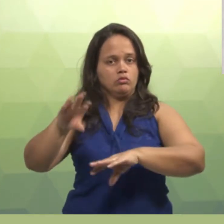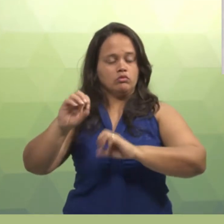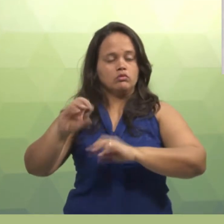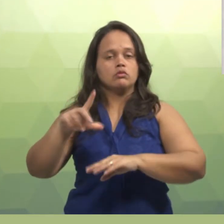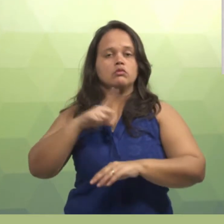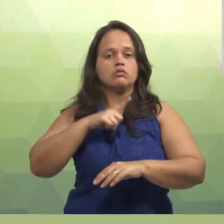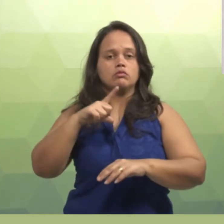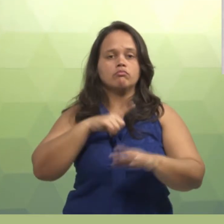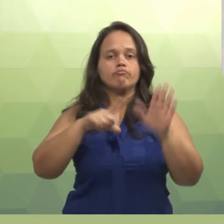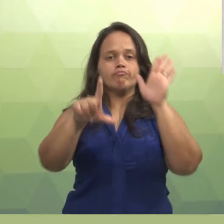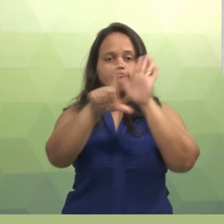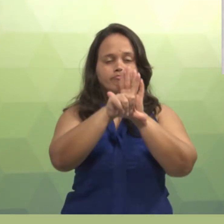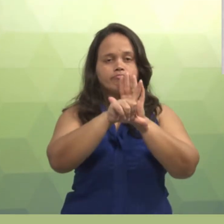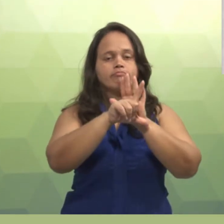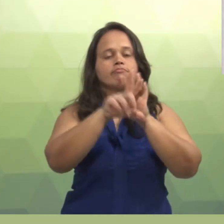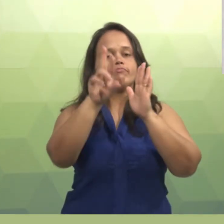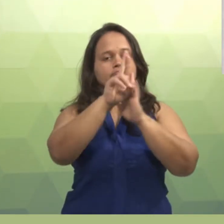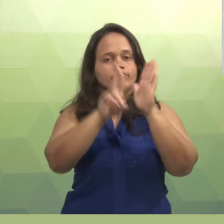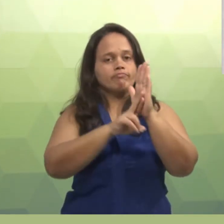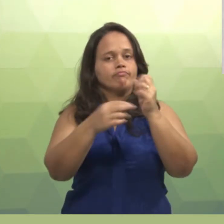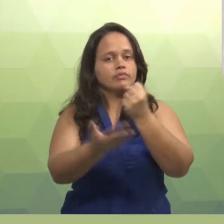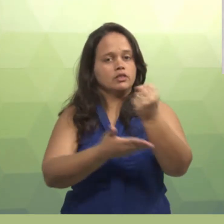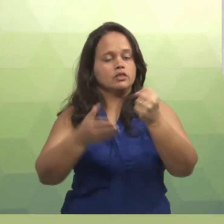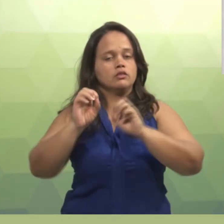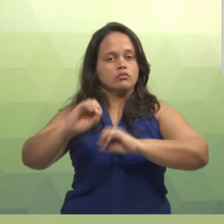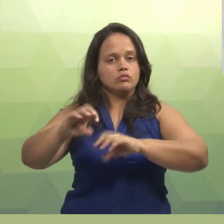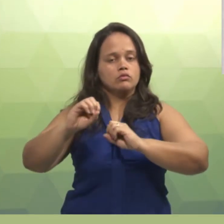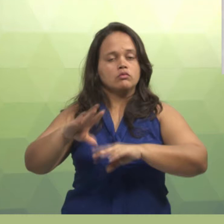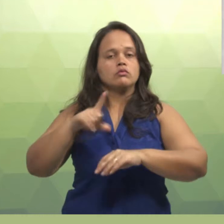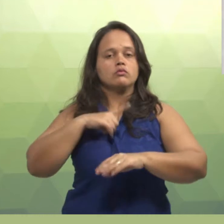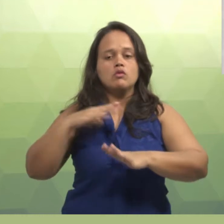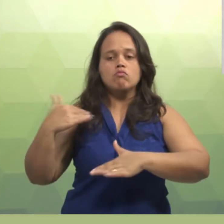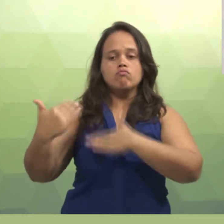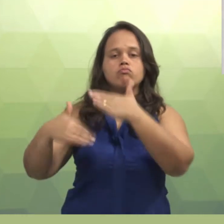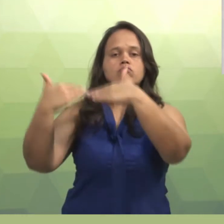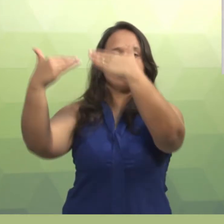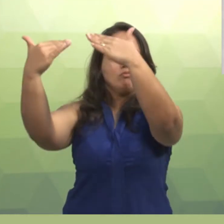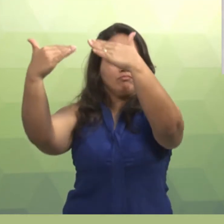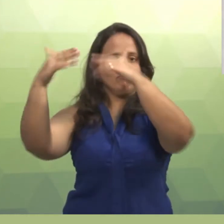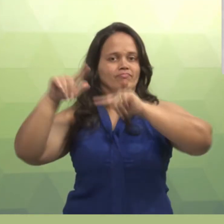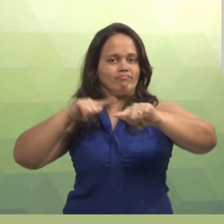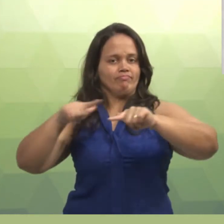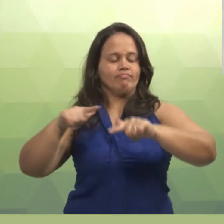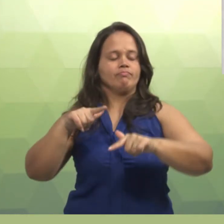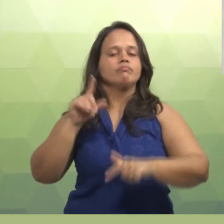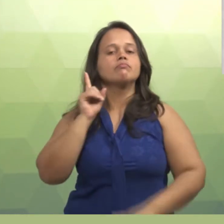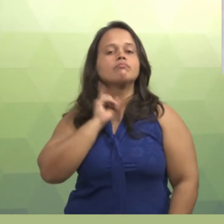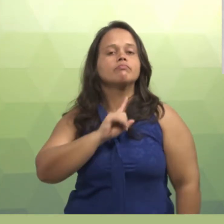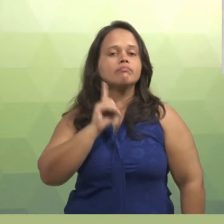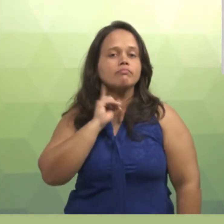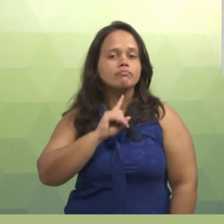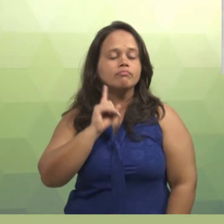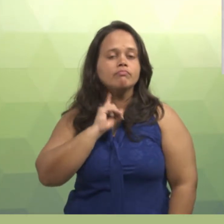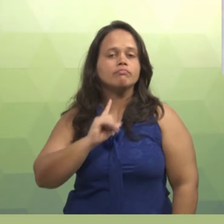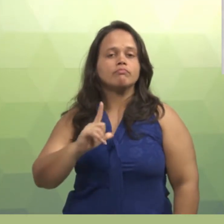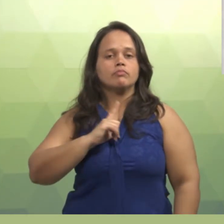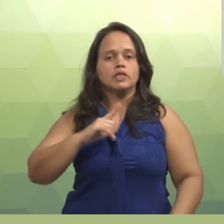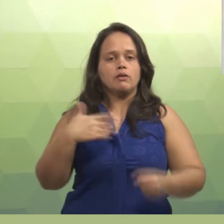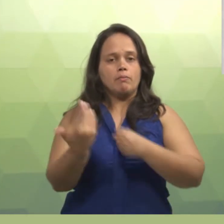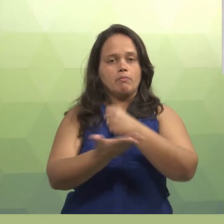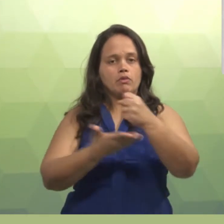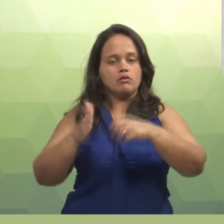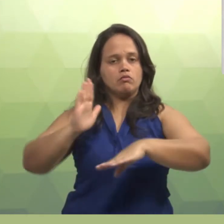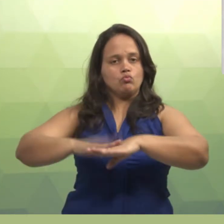com base na autonomia do Estado para baixar normas complementares para o seu sistema de ensino, foram implementadas